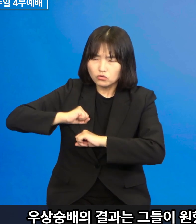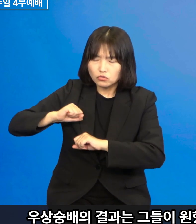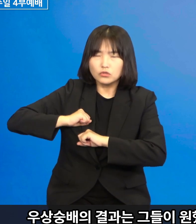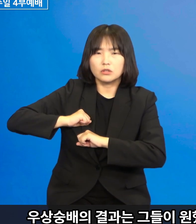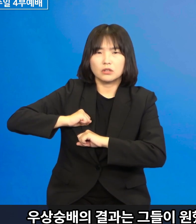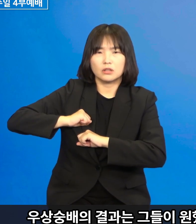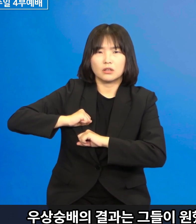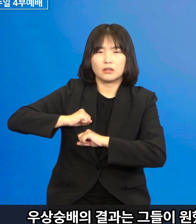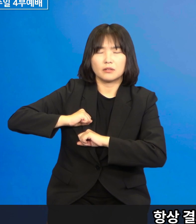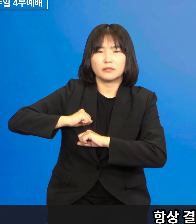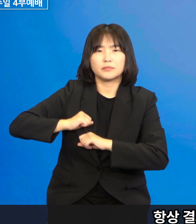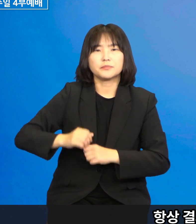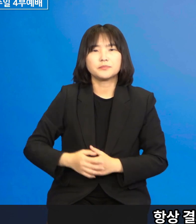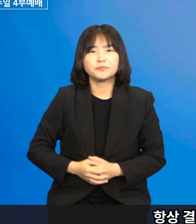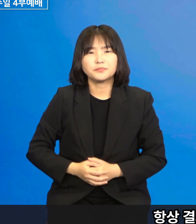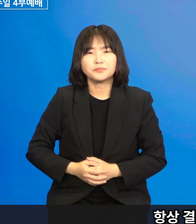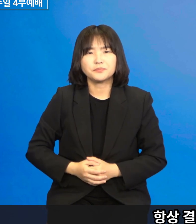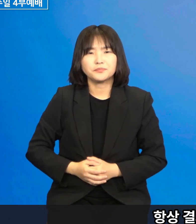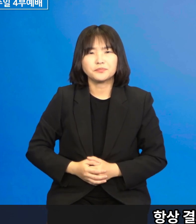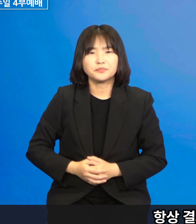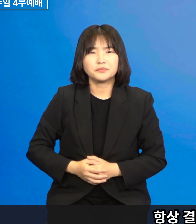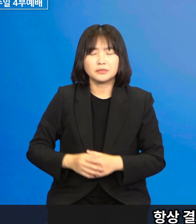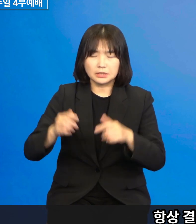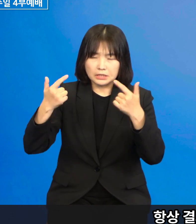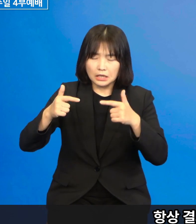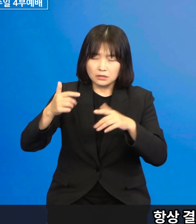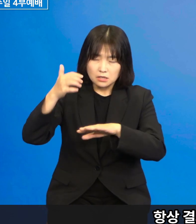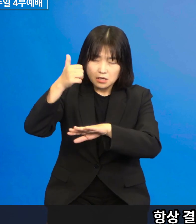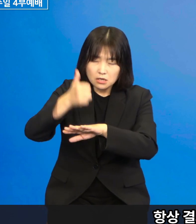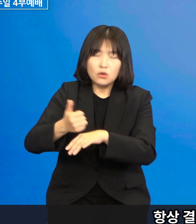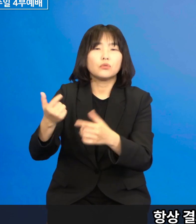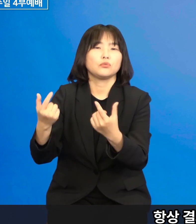전멸입니다. 항상 결과는 통일해요.